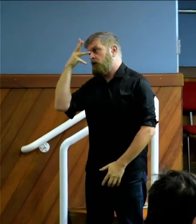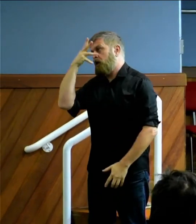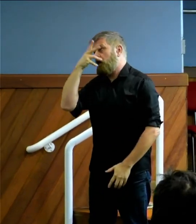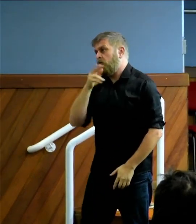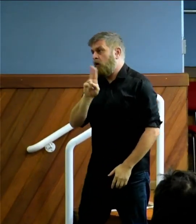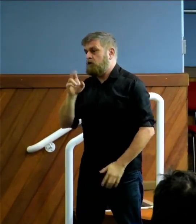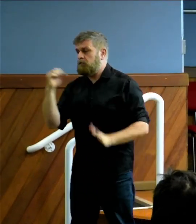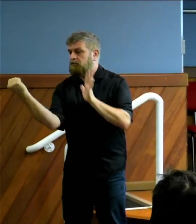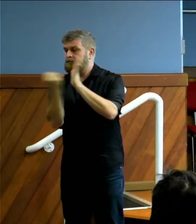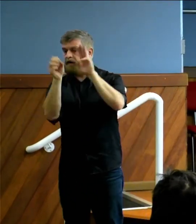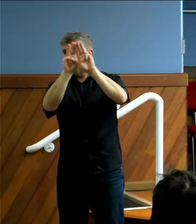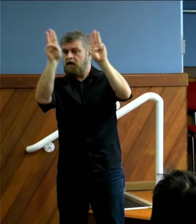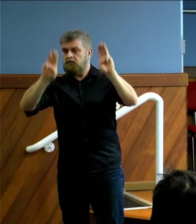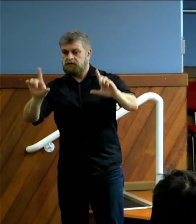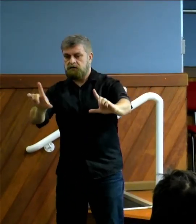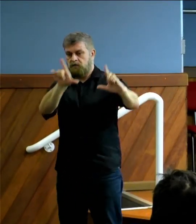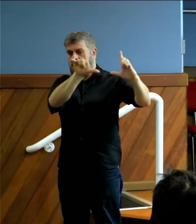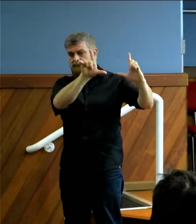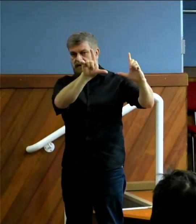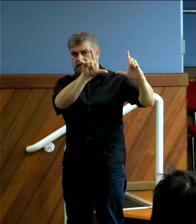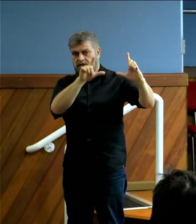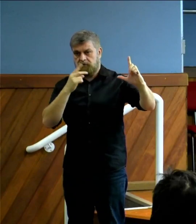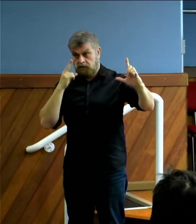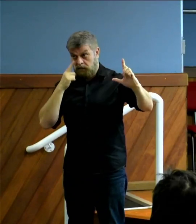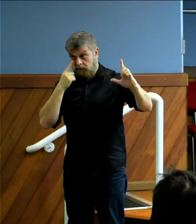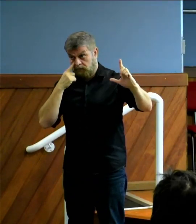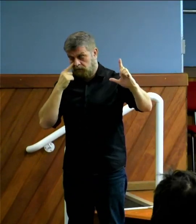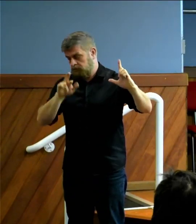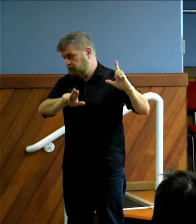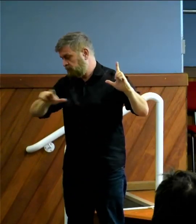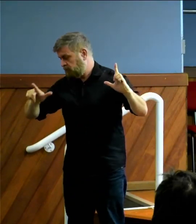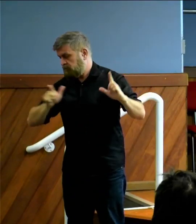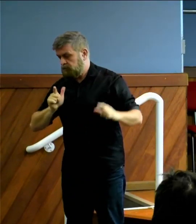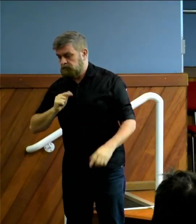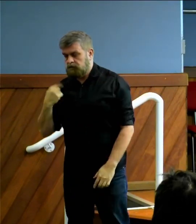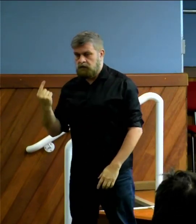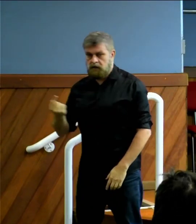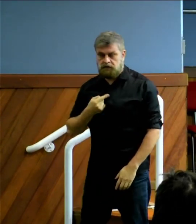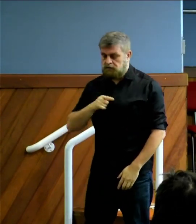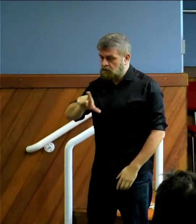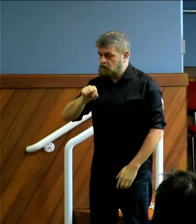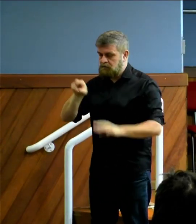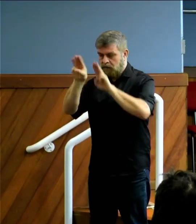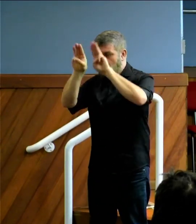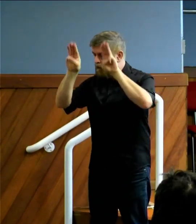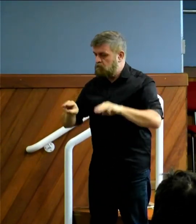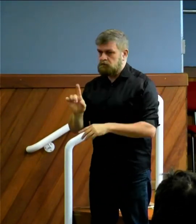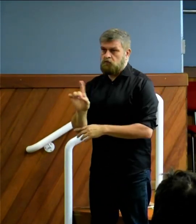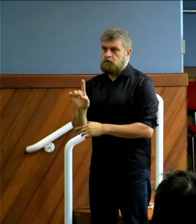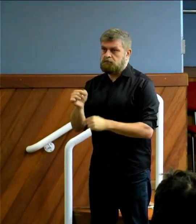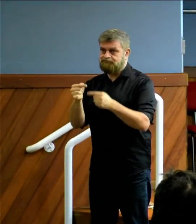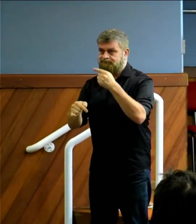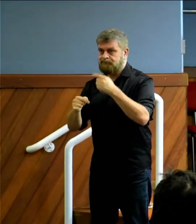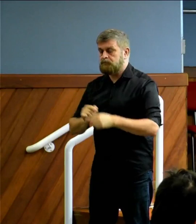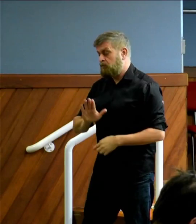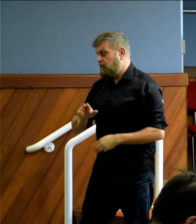botar nome de museu e botar placa depois. É assim, eu vejo isso em muitos lugares. Então, assim, a gente tem optado por não ter museu. É igual quando a gente fala assim, ó,